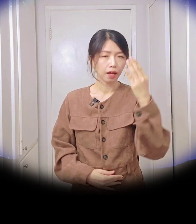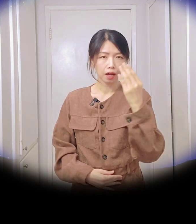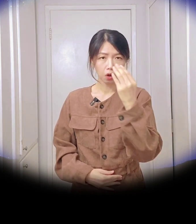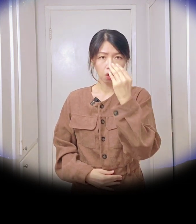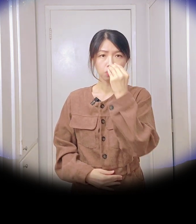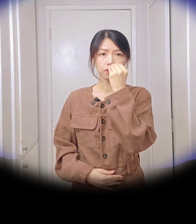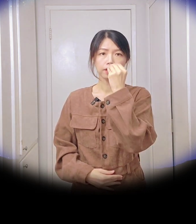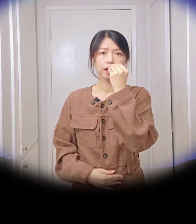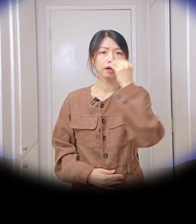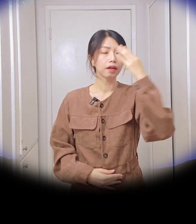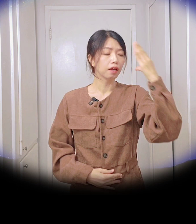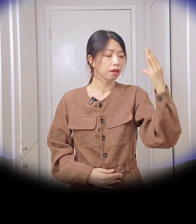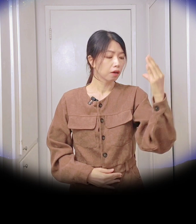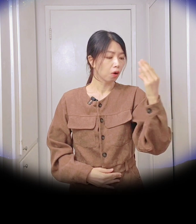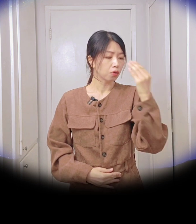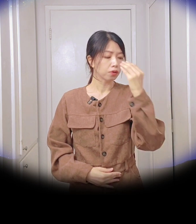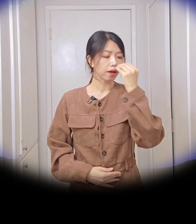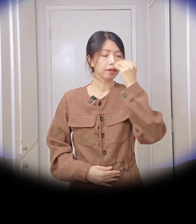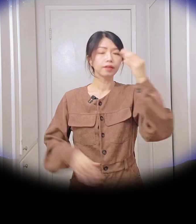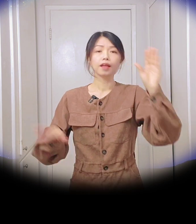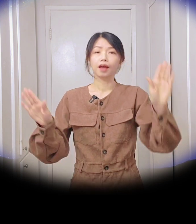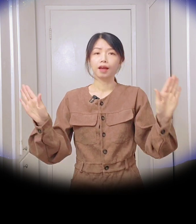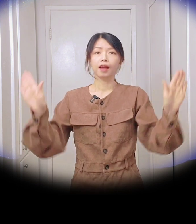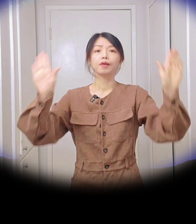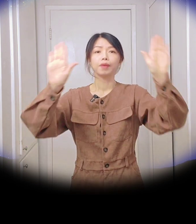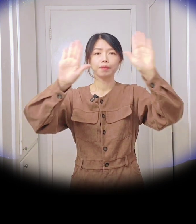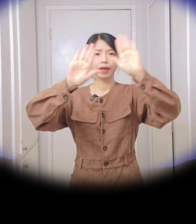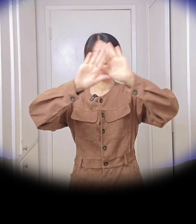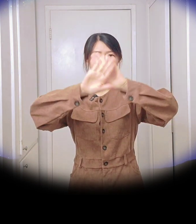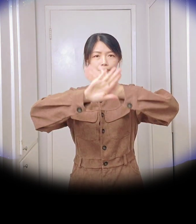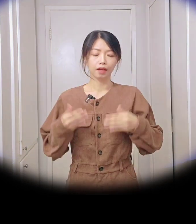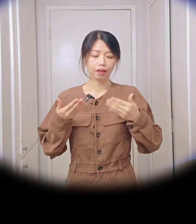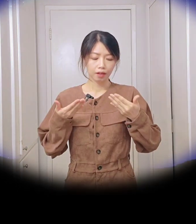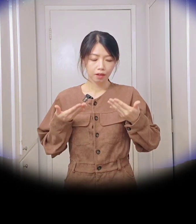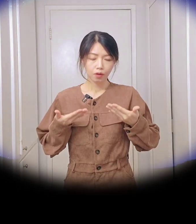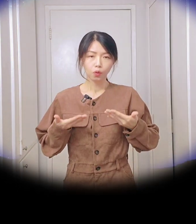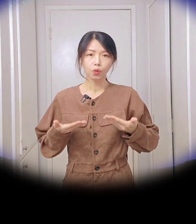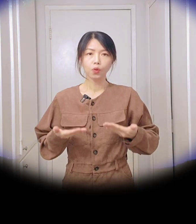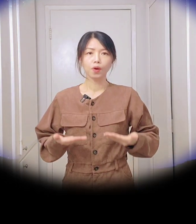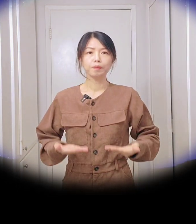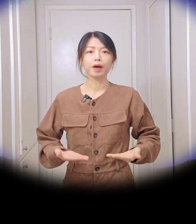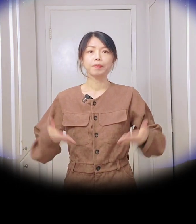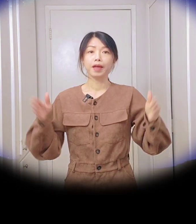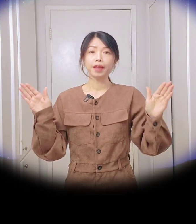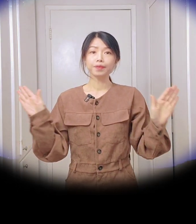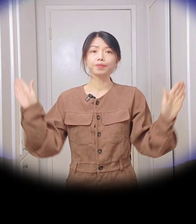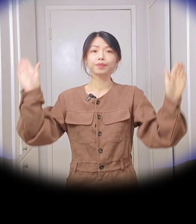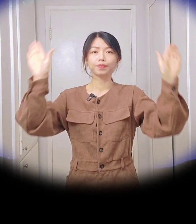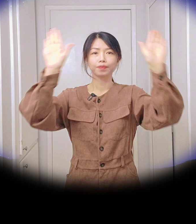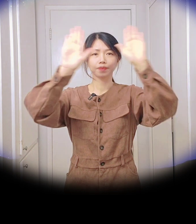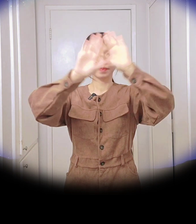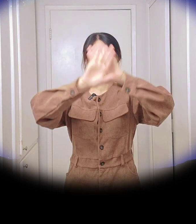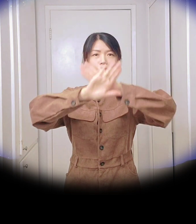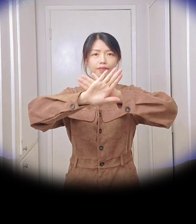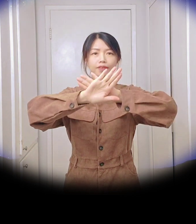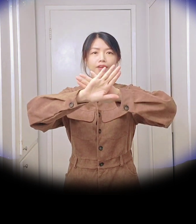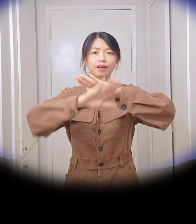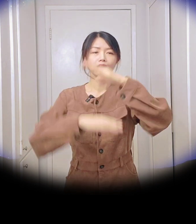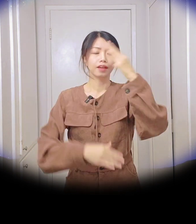거룩하다, 거룩하다, 거룩한 밤에. 고요한 밤에,